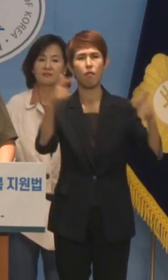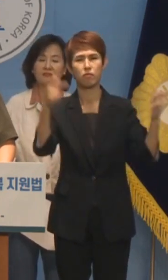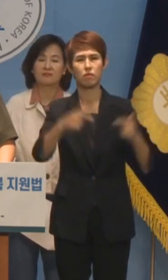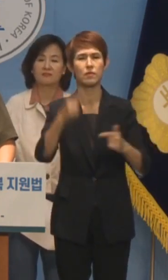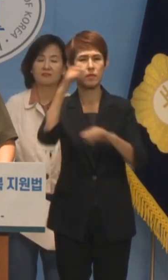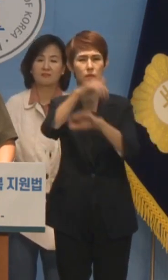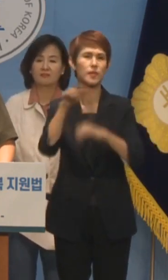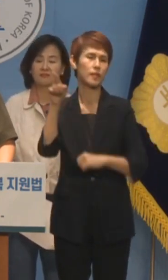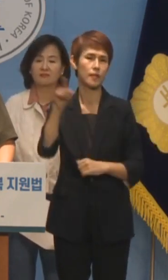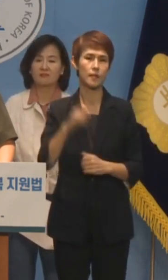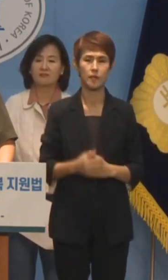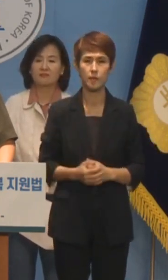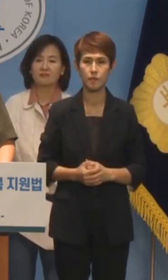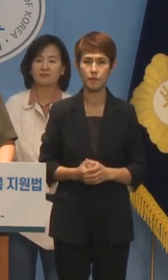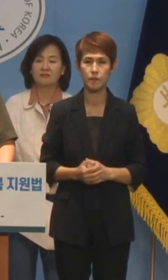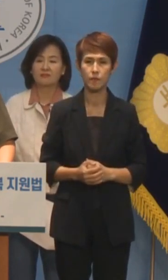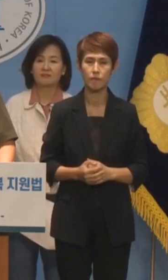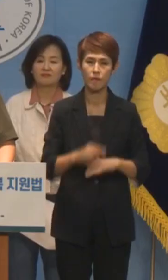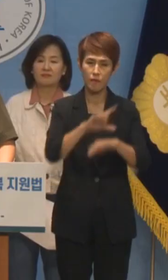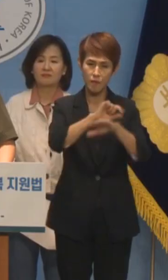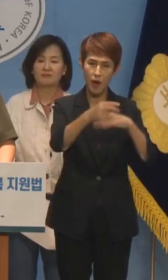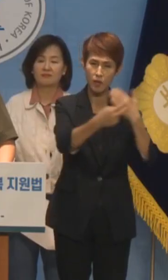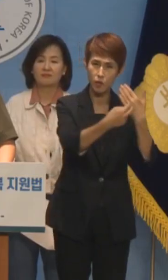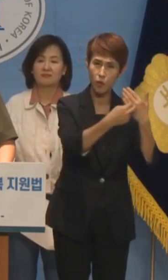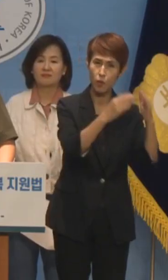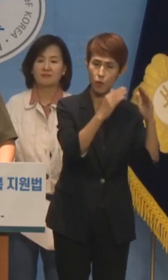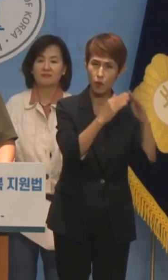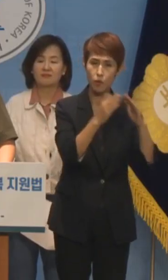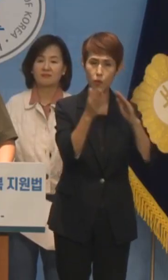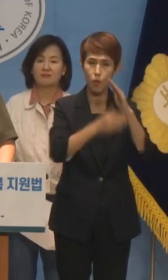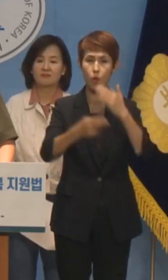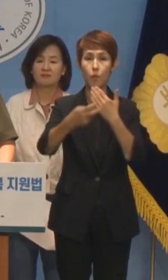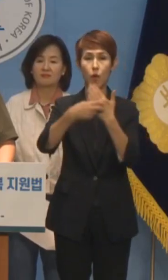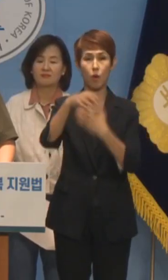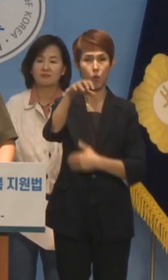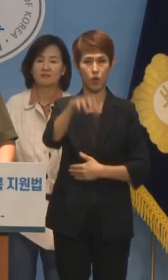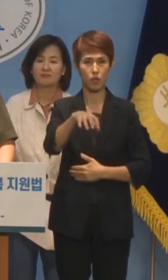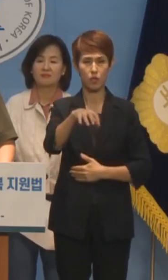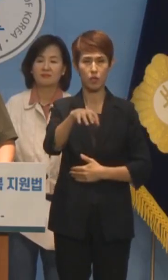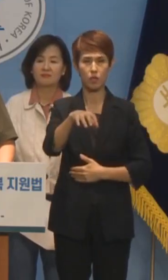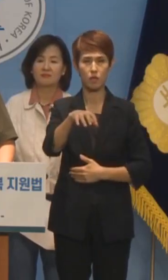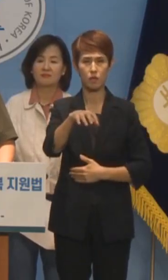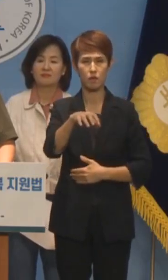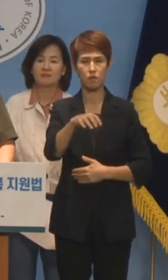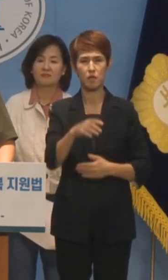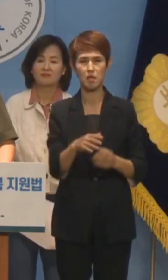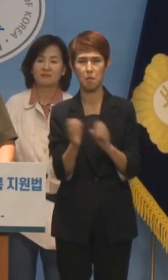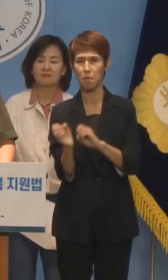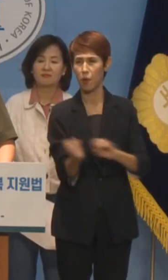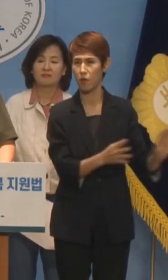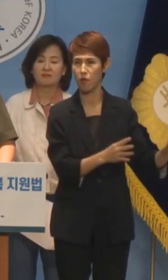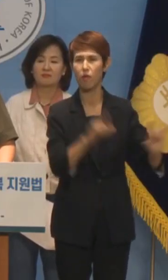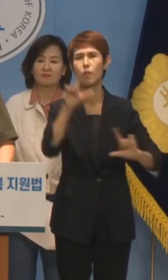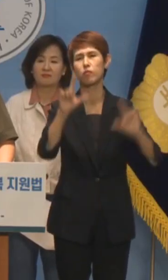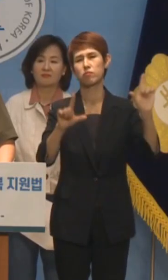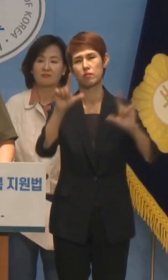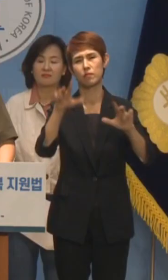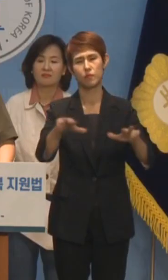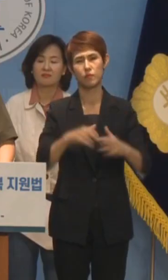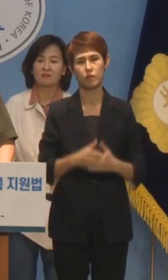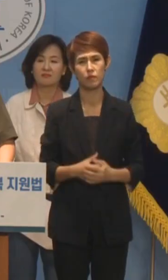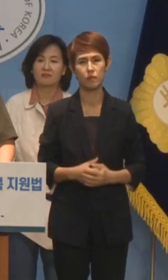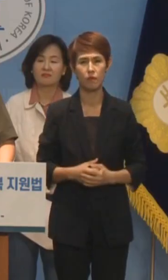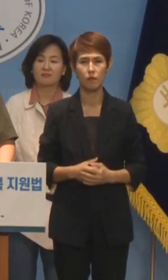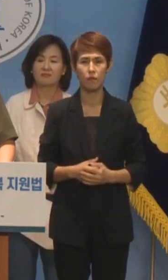시기에 누구보다 앞장서서 희생했던 지방의료원과 공공병원들이 헌신짝처럼 버려지고 있는 현실이 안타까운 상황 속에서